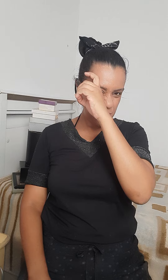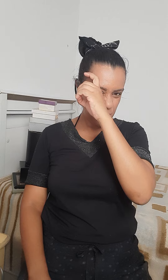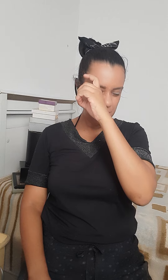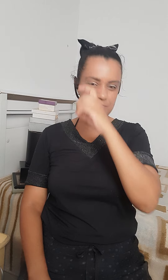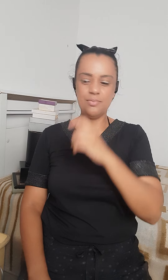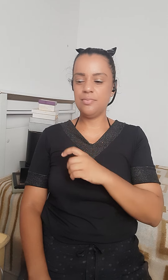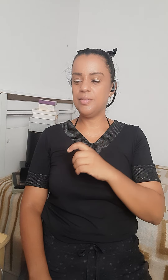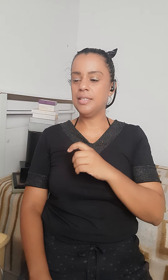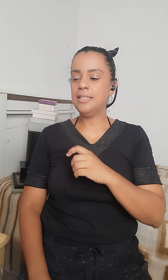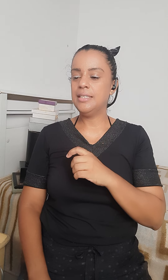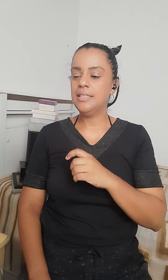ó.